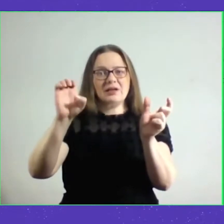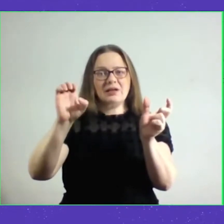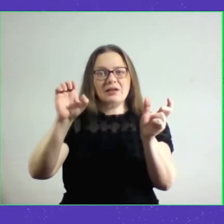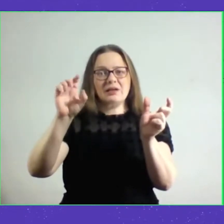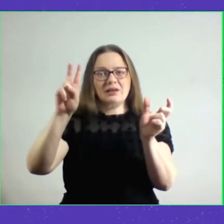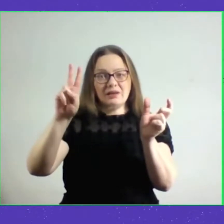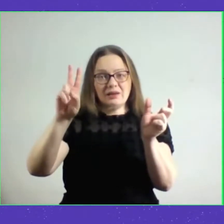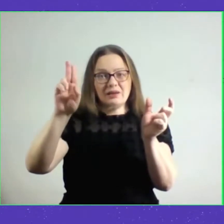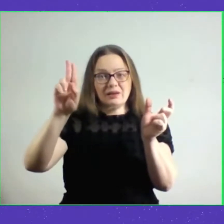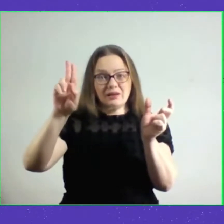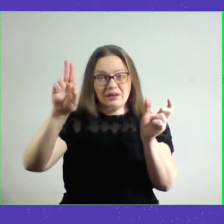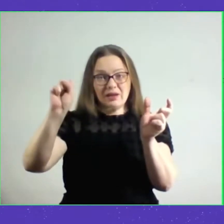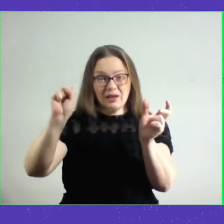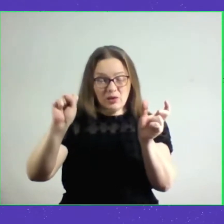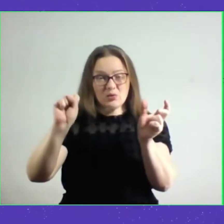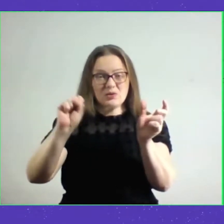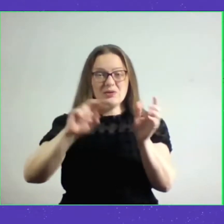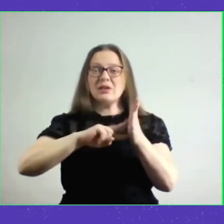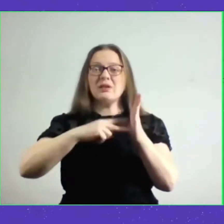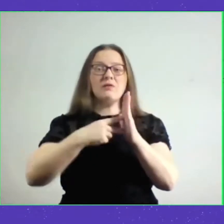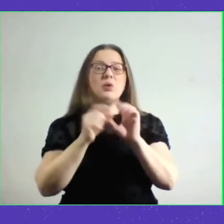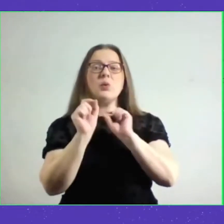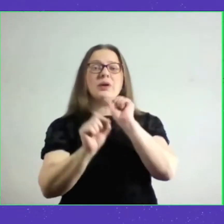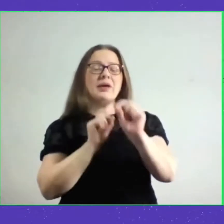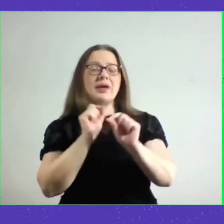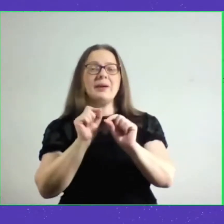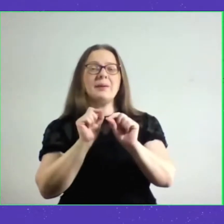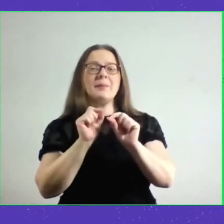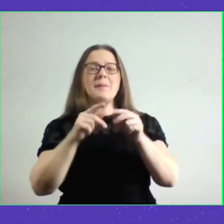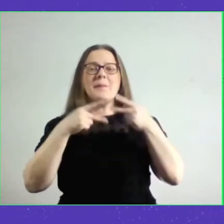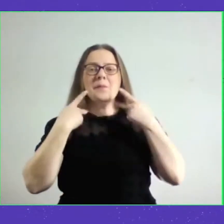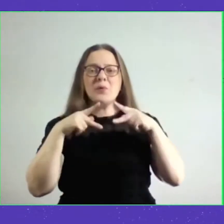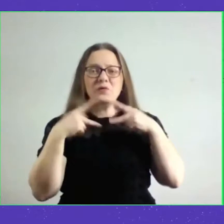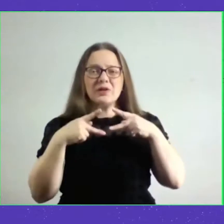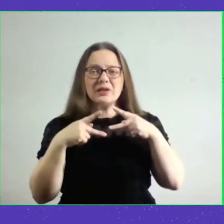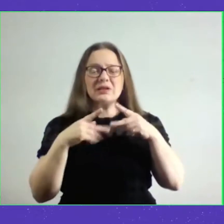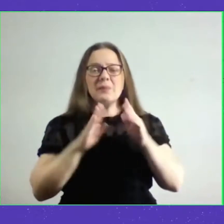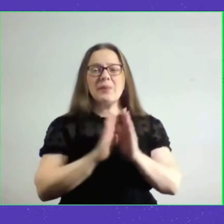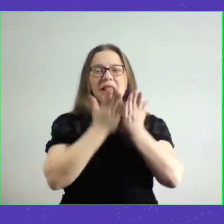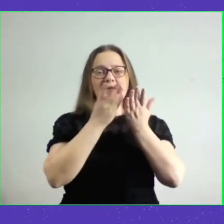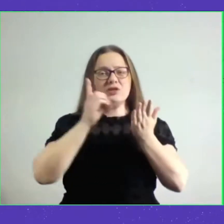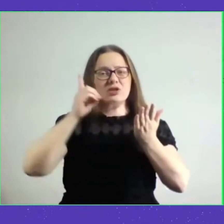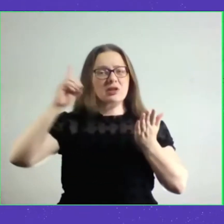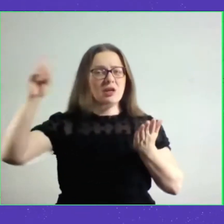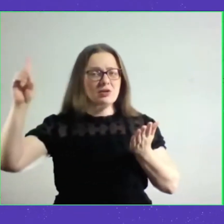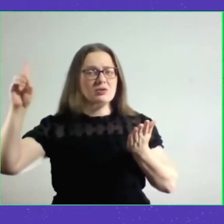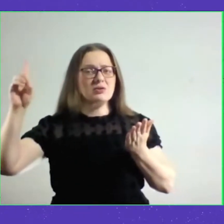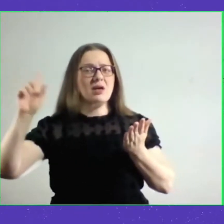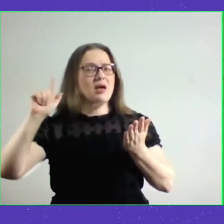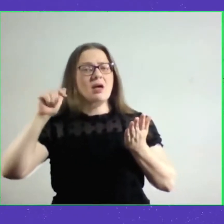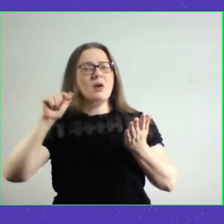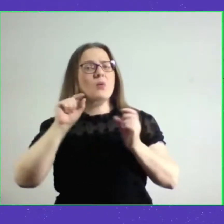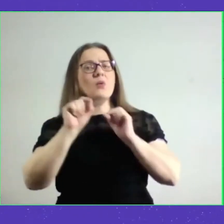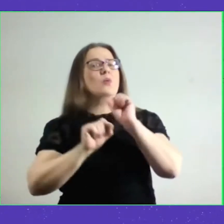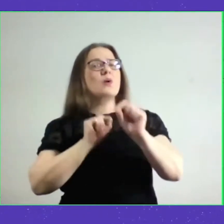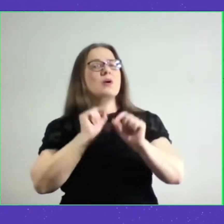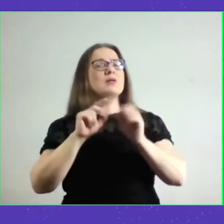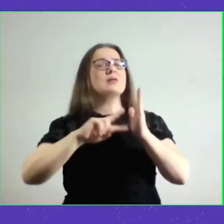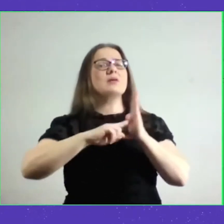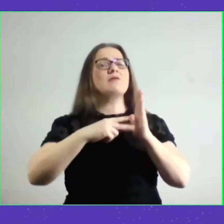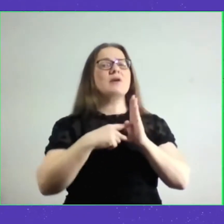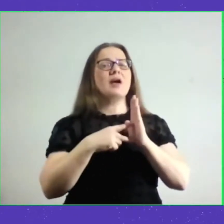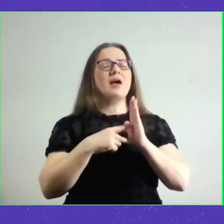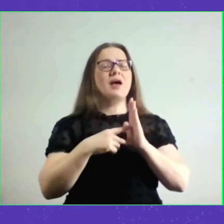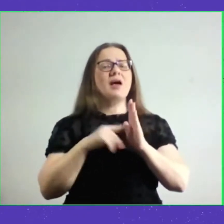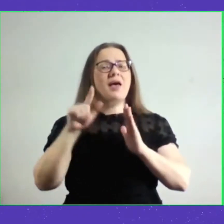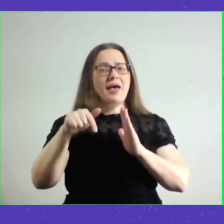mero conhecimento, nós estamos falando de algo que pode ser aplicado na minha vida e na sua